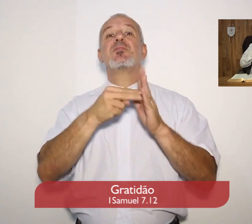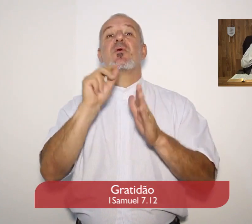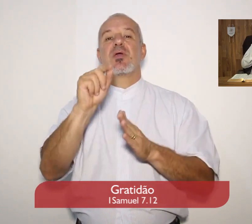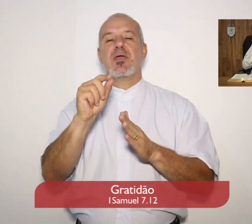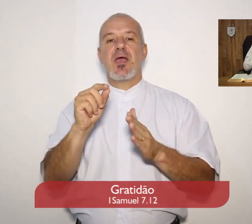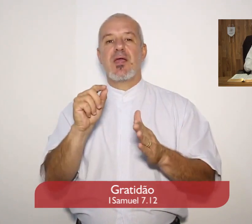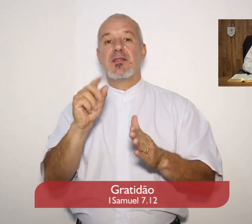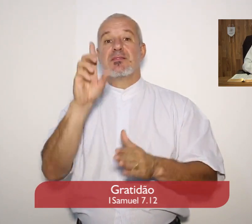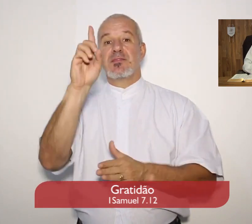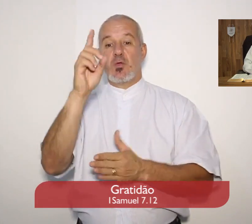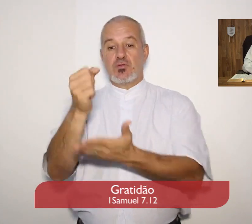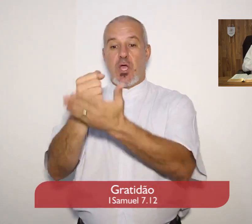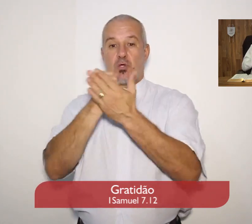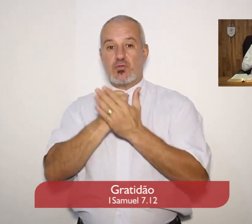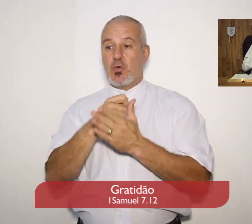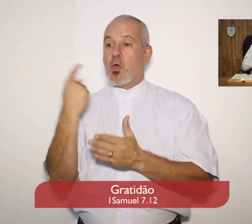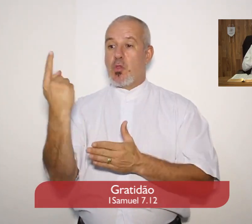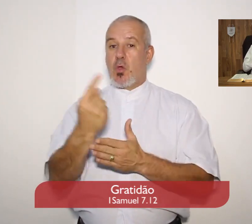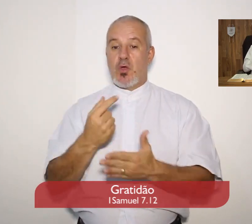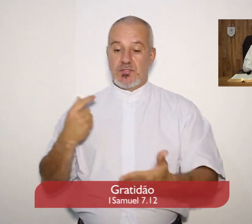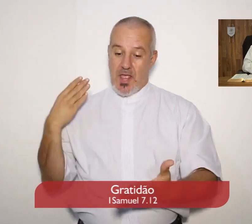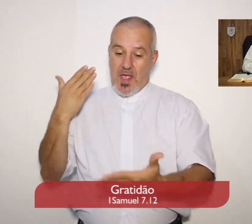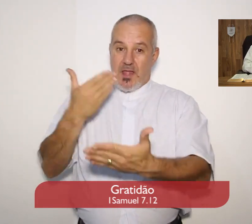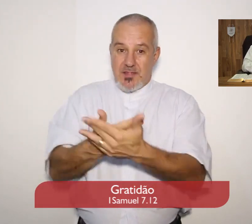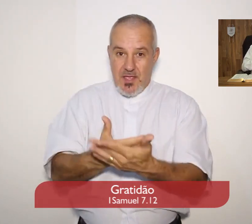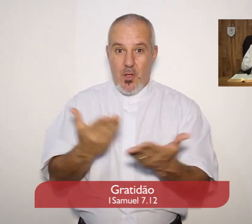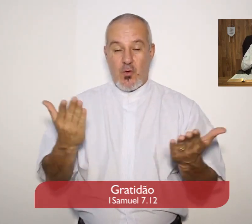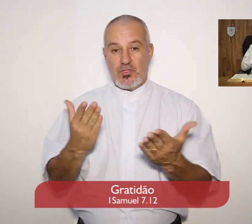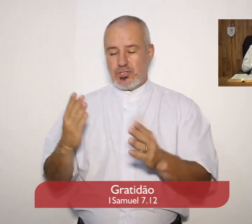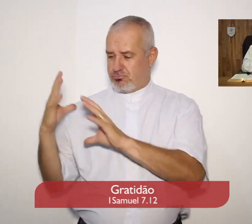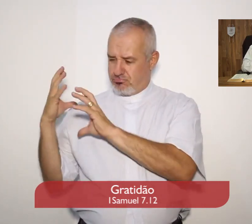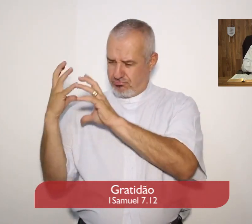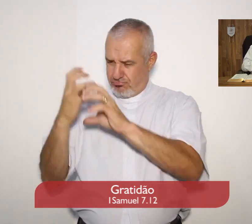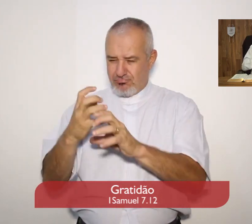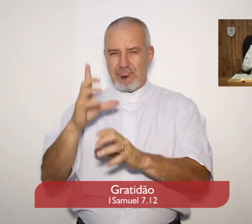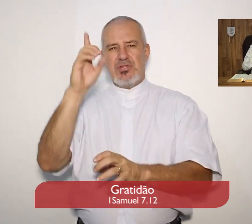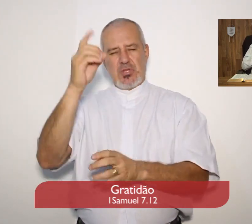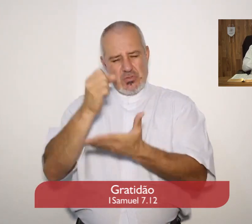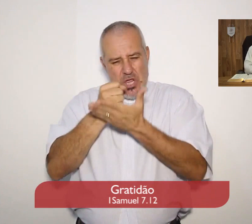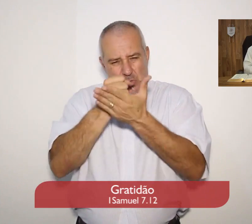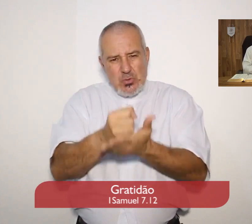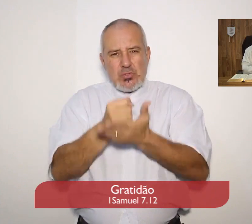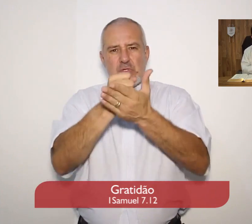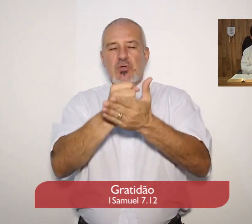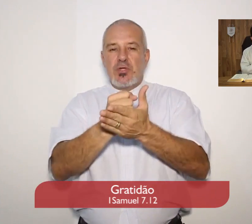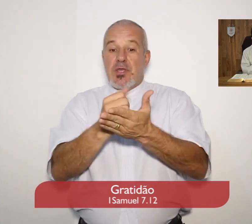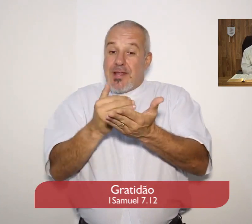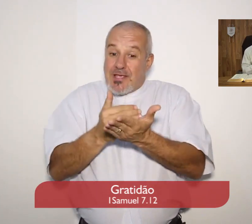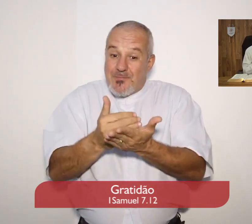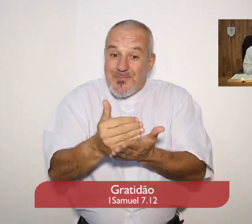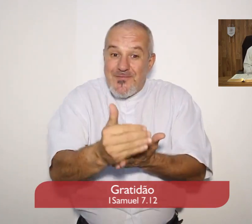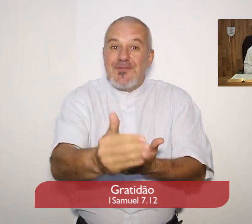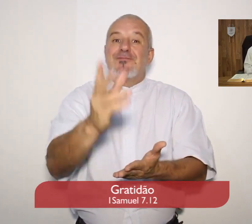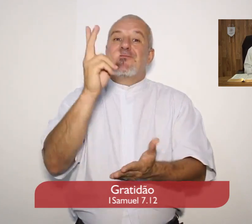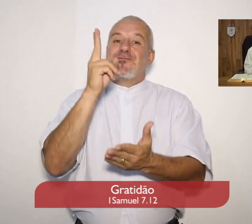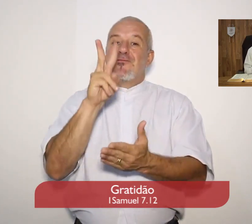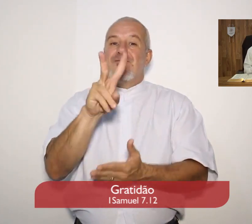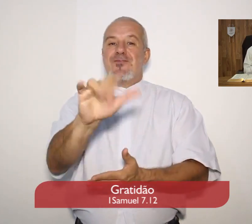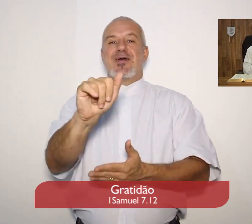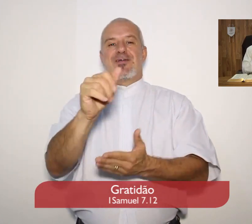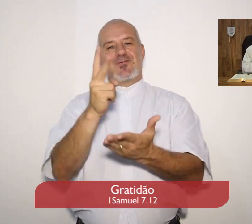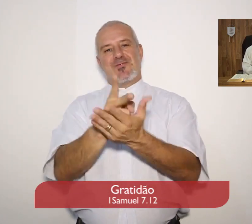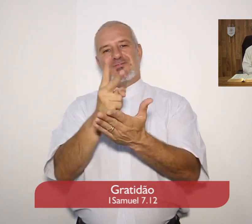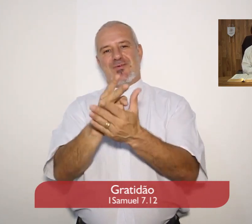nos ajudou o Senhor e nos ajudará daqui em diante. Todas as